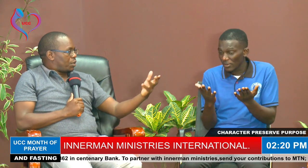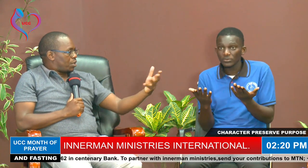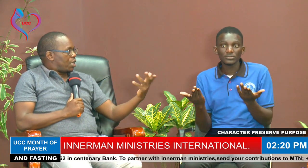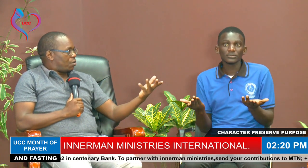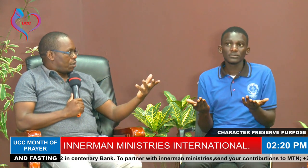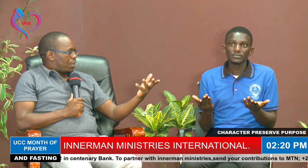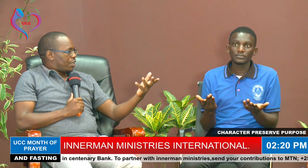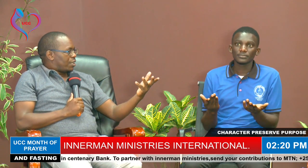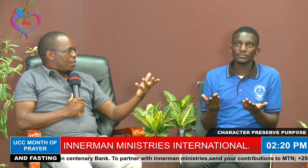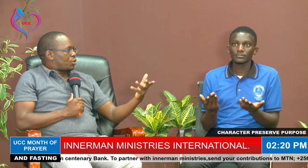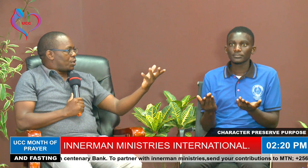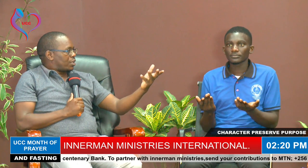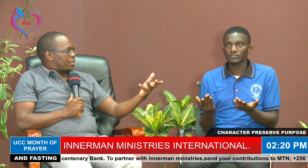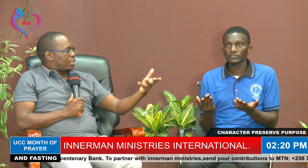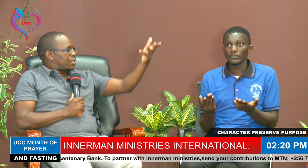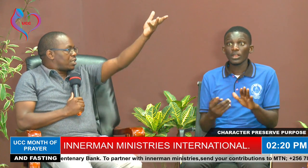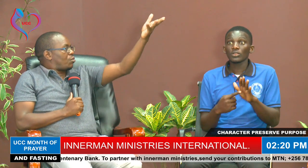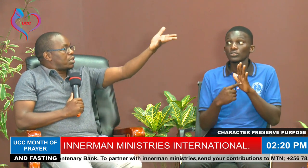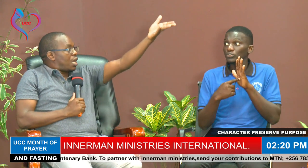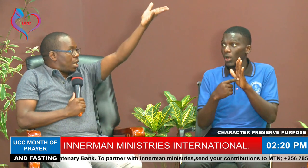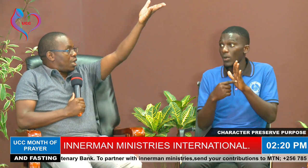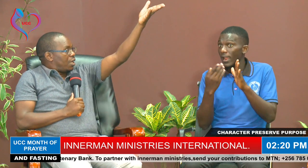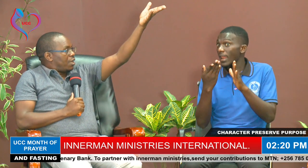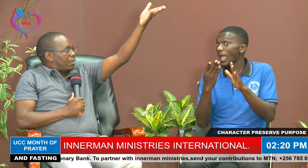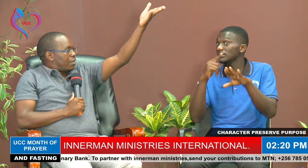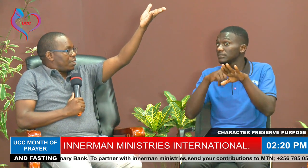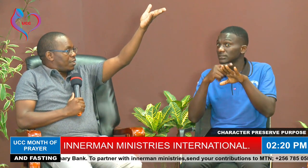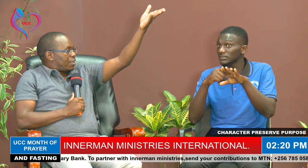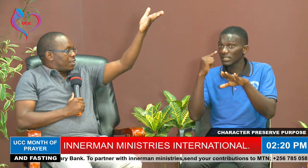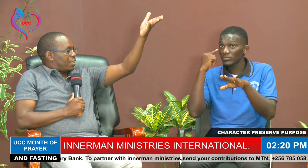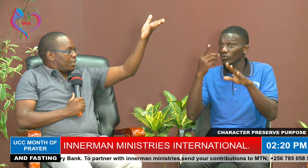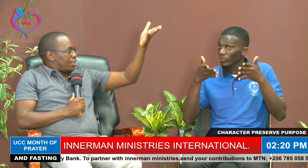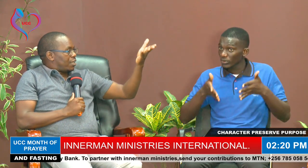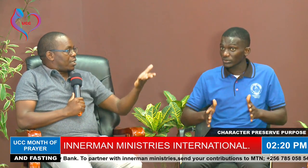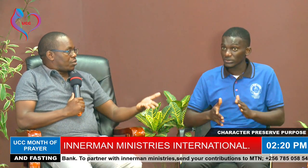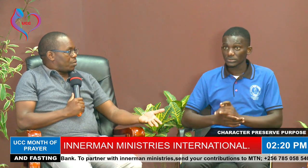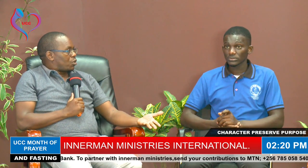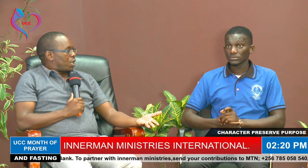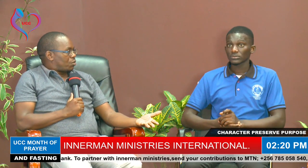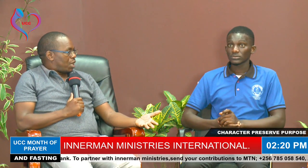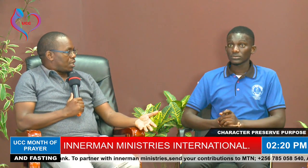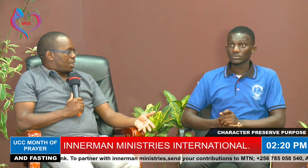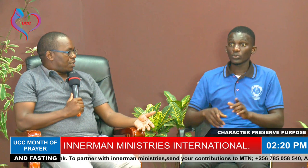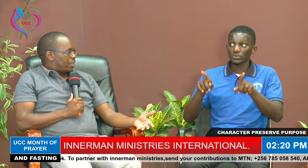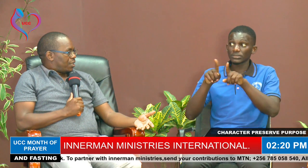bwenjogera nako. I'm showing it this. Yeah, kajja kuzala. Maso. Ni Katonda bwatu bwatu kwata.